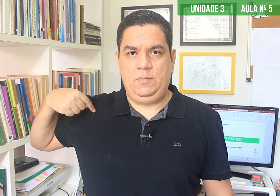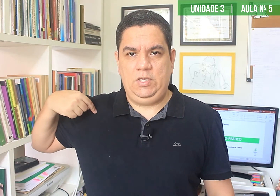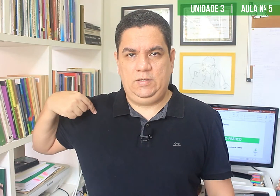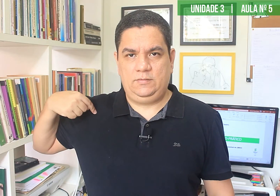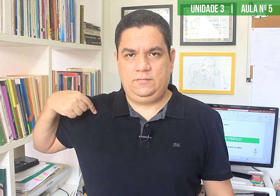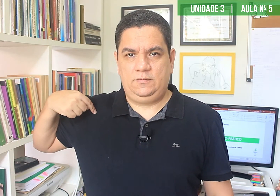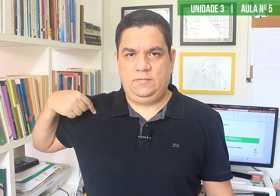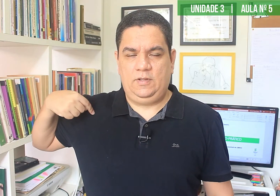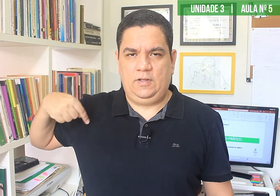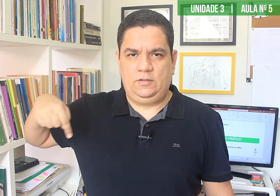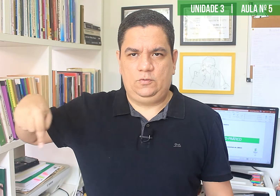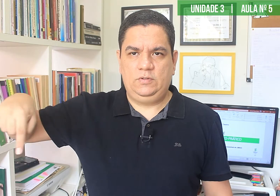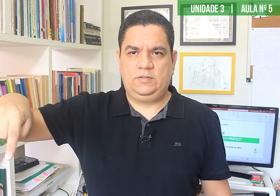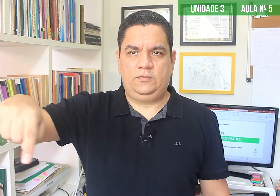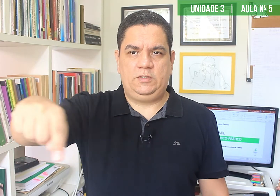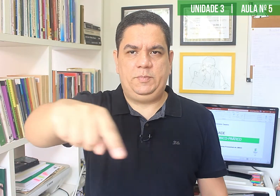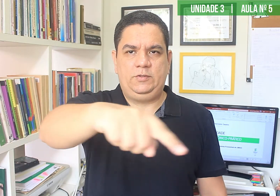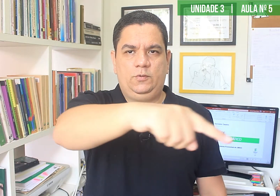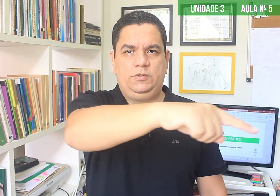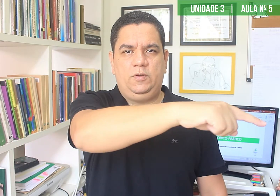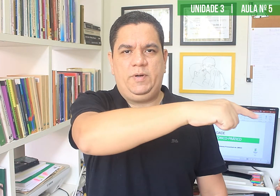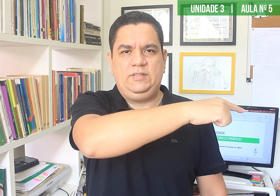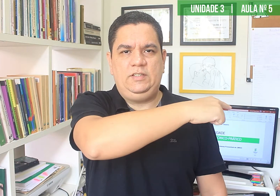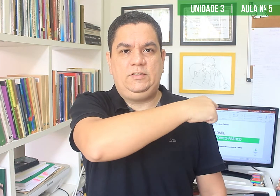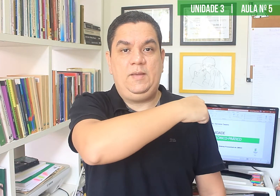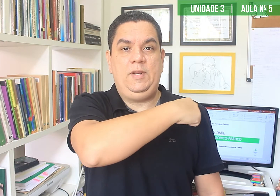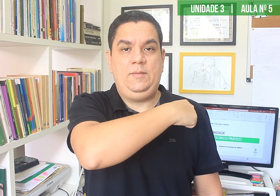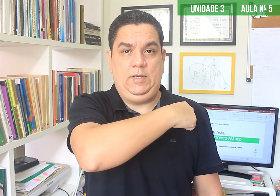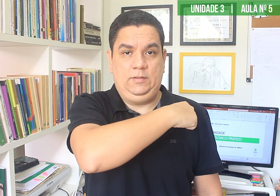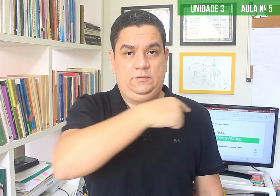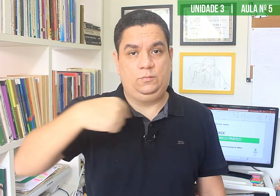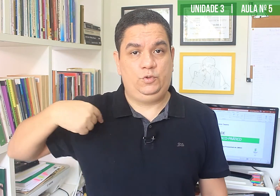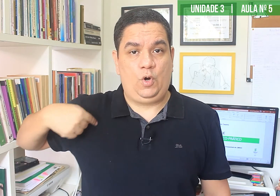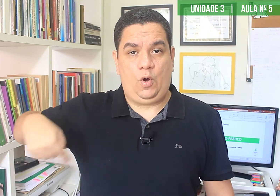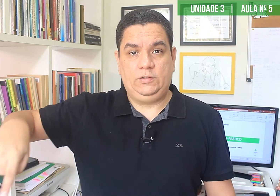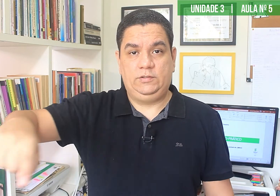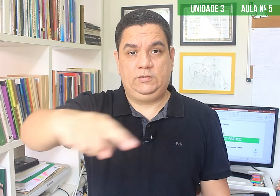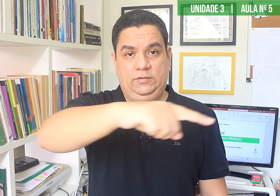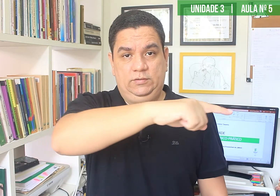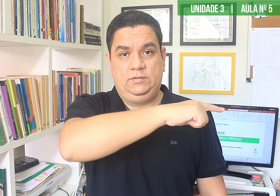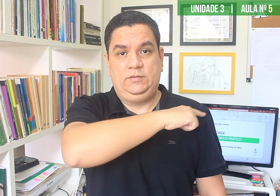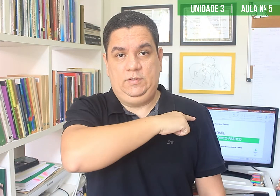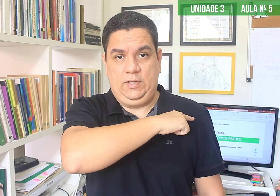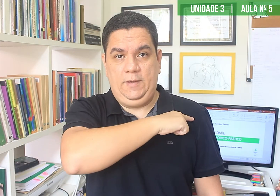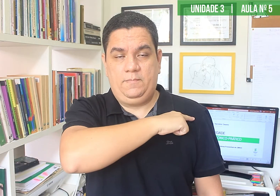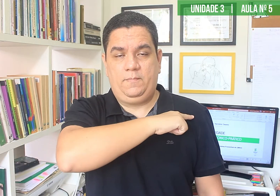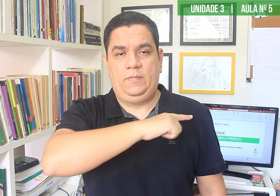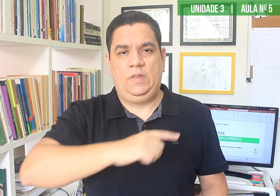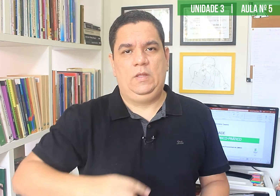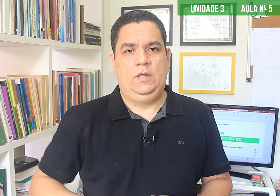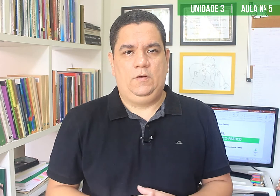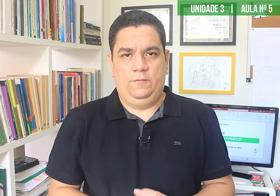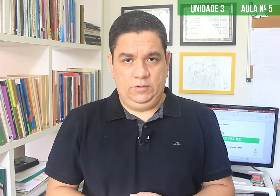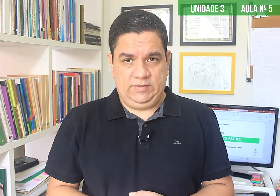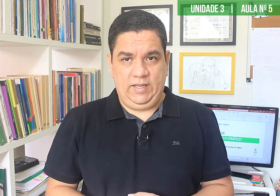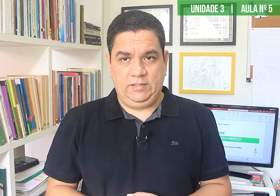mim, todas as outras pessoas que estão presentes terminam em mim. Somos nós, ok? Vocês, bom,